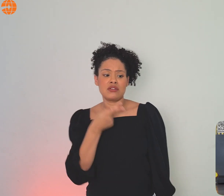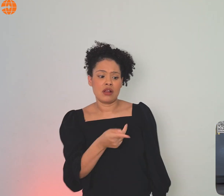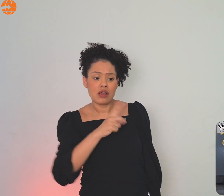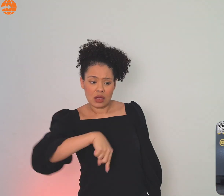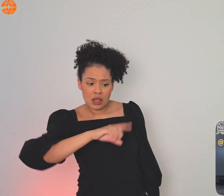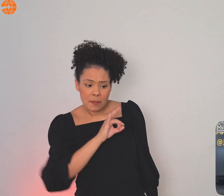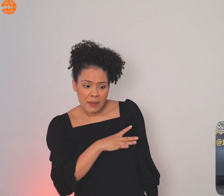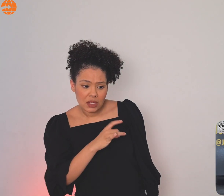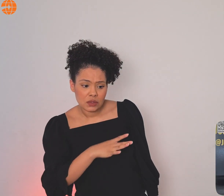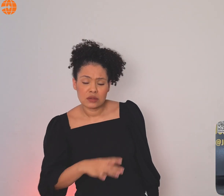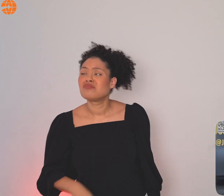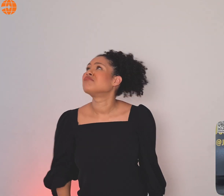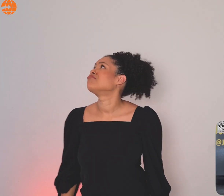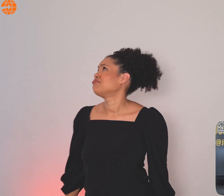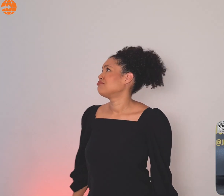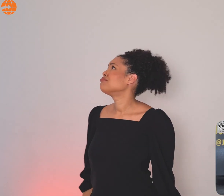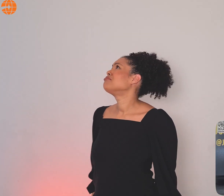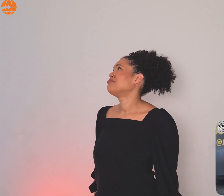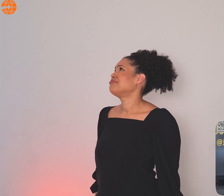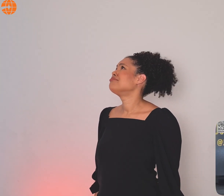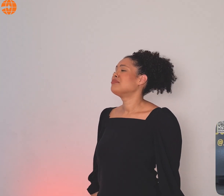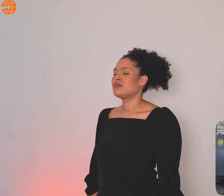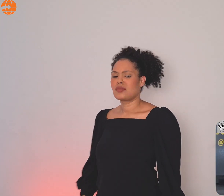Estamos. Vai ficar parado?